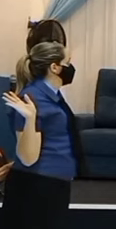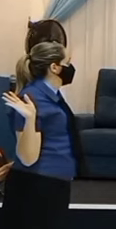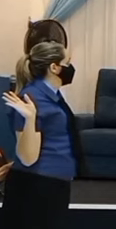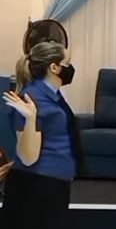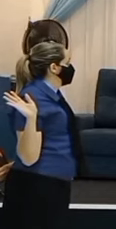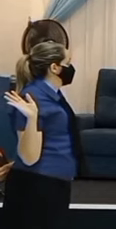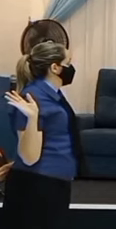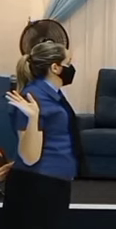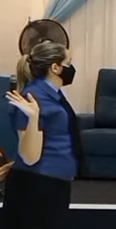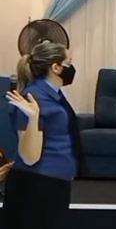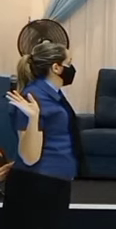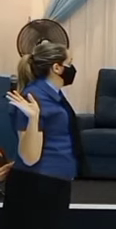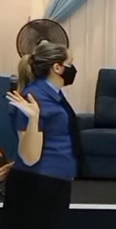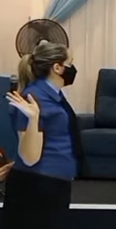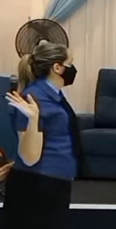mulher estéril.